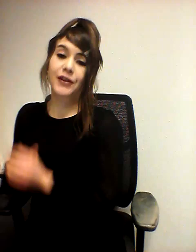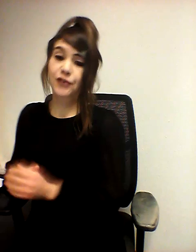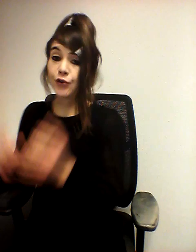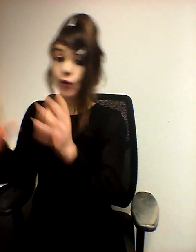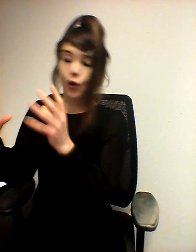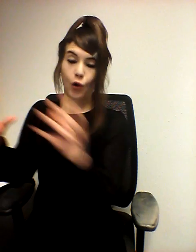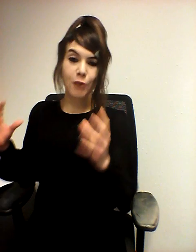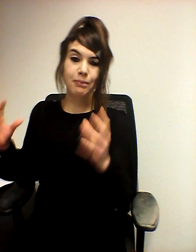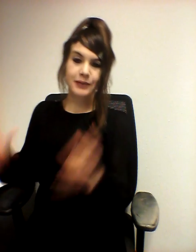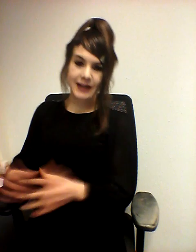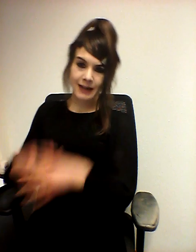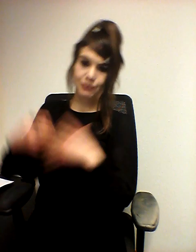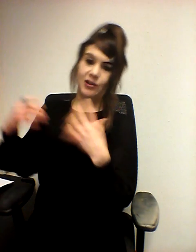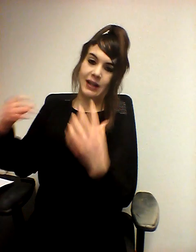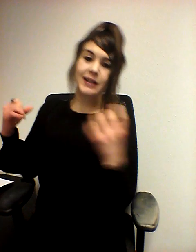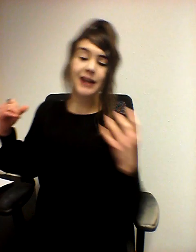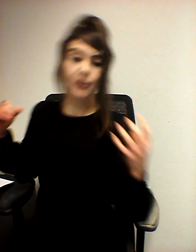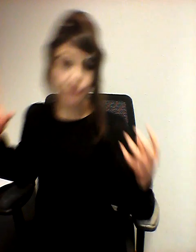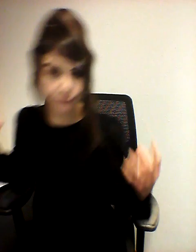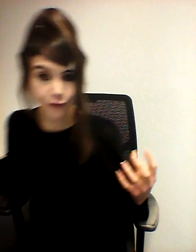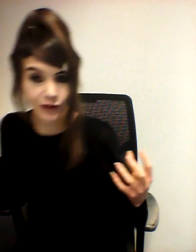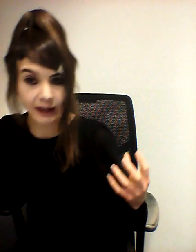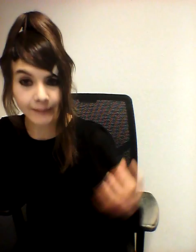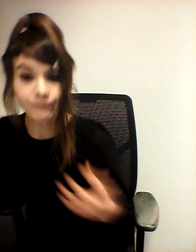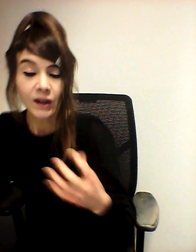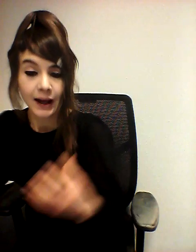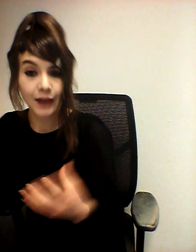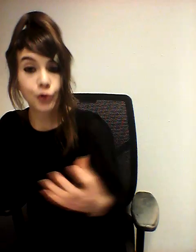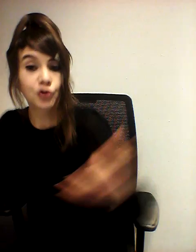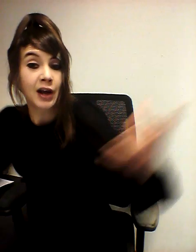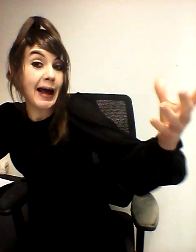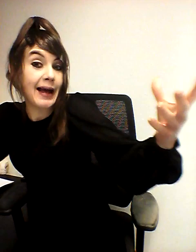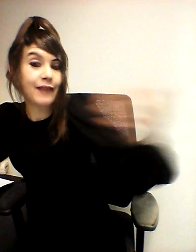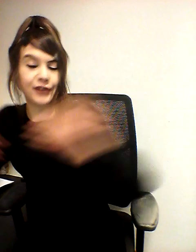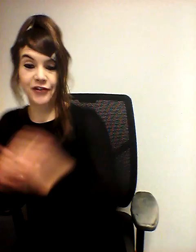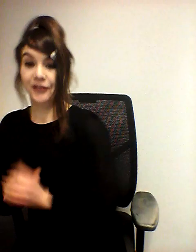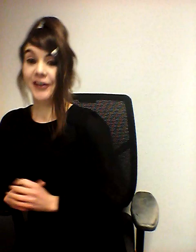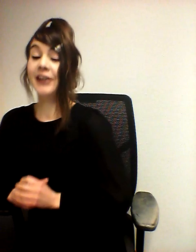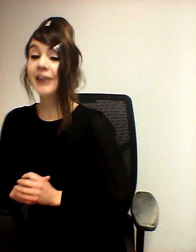eiwitten opneemt in jouw voeding en dus eiwitten in jouw